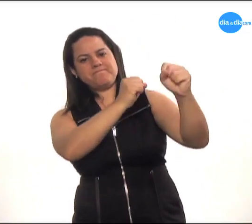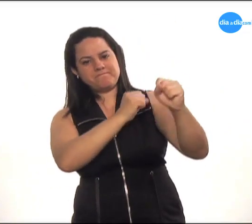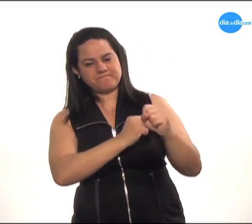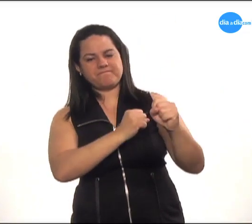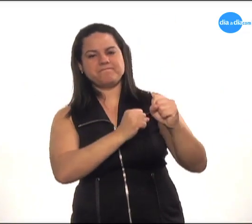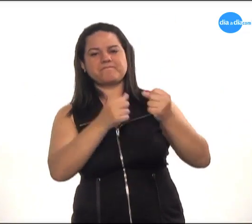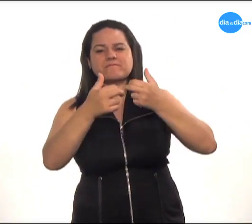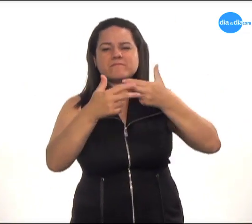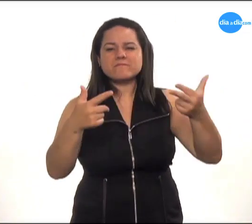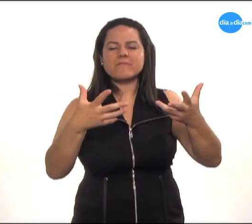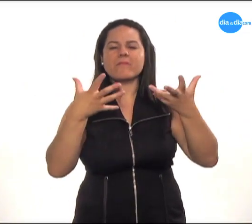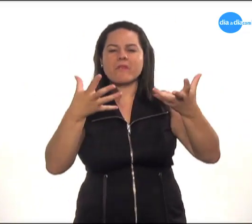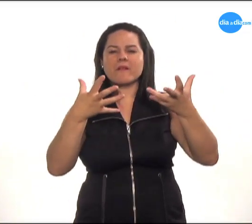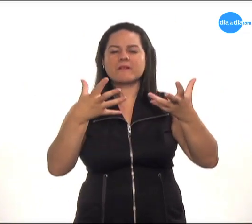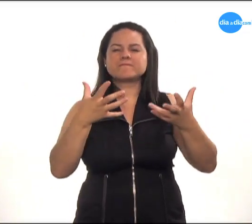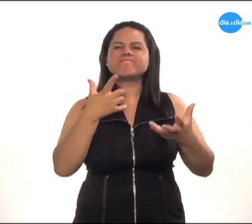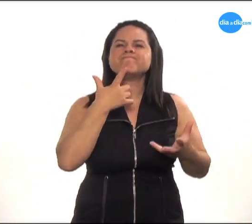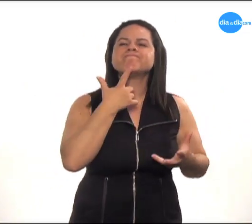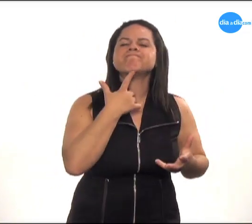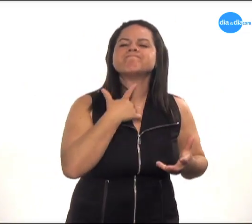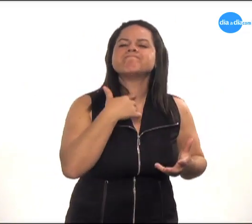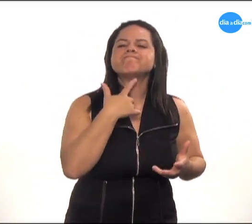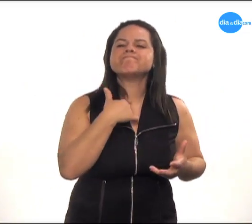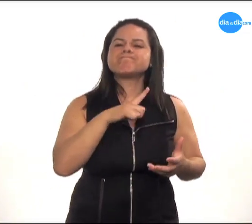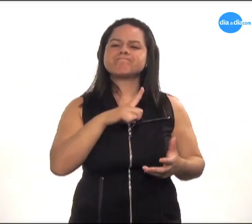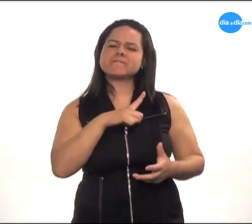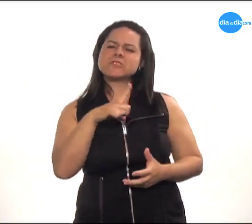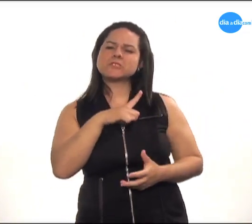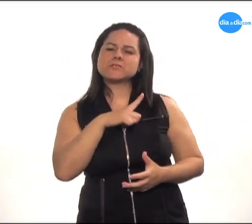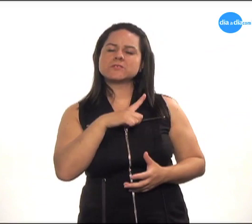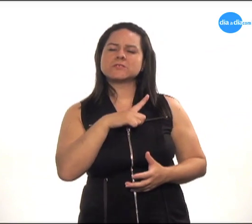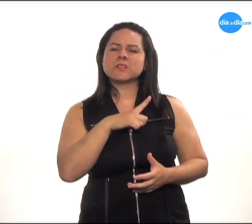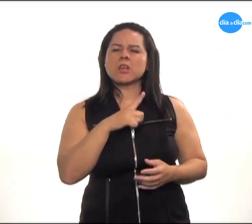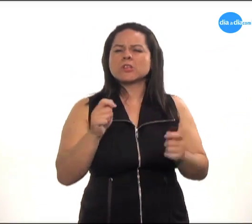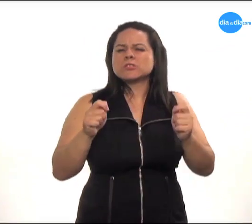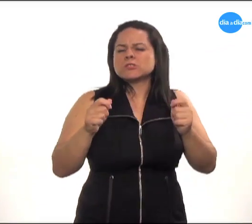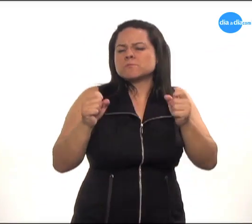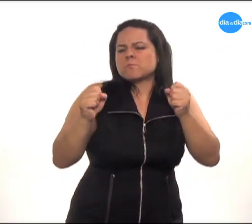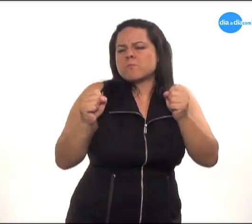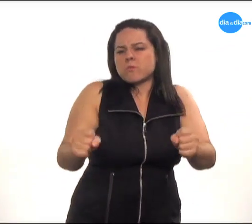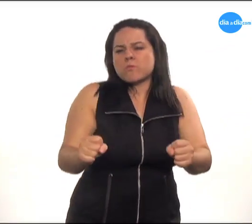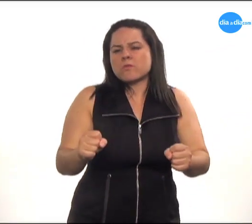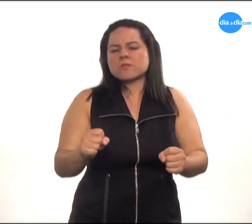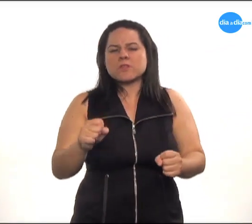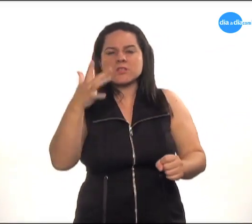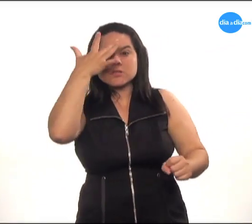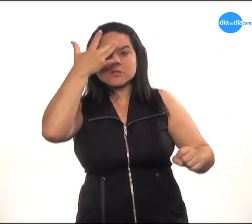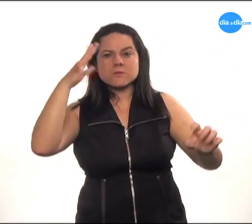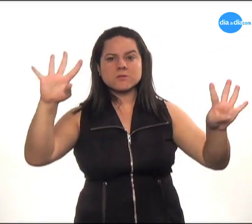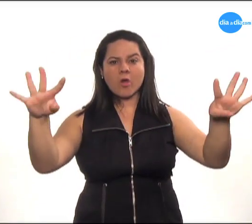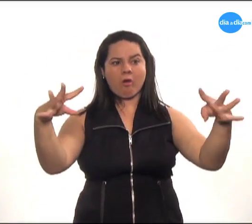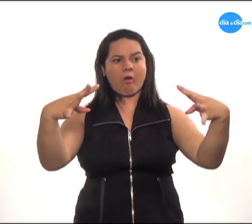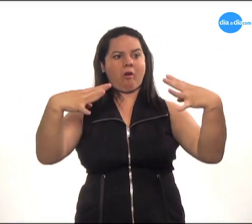ânsia pelo poder de ter, de possuir, de ser